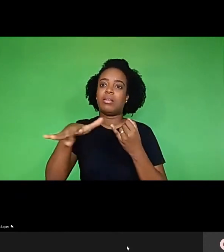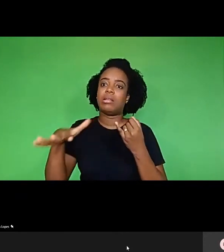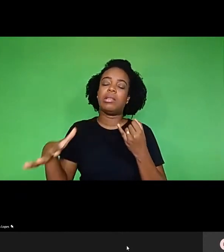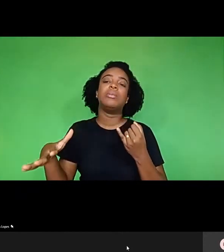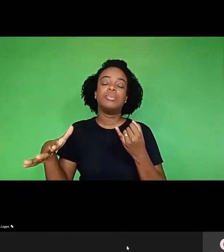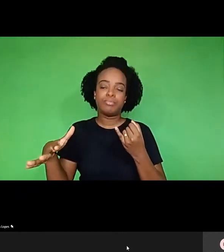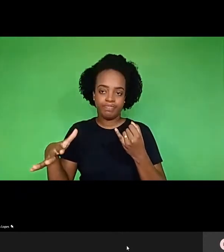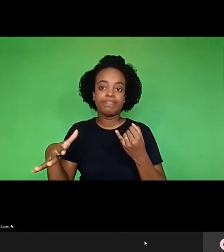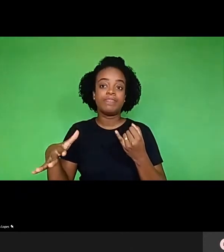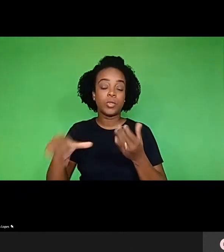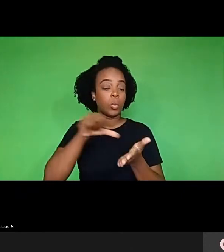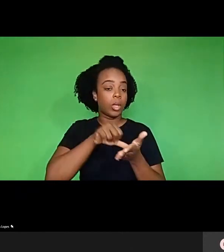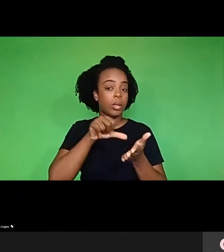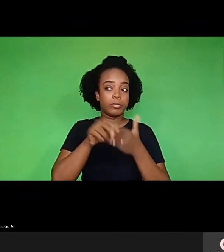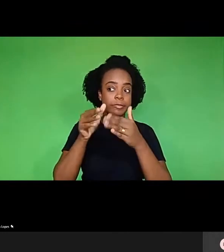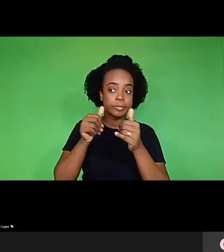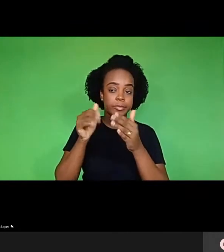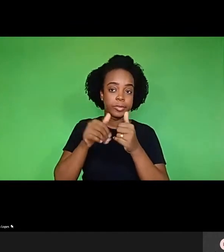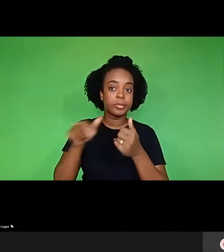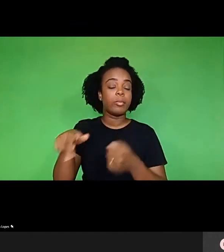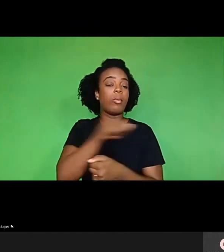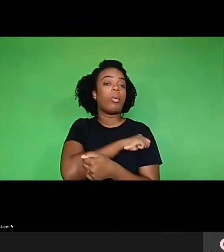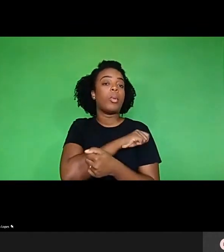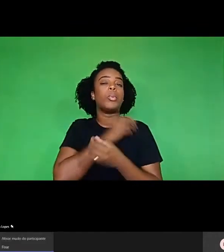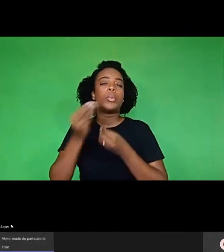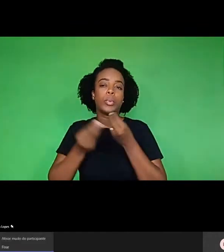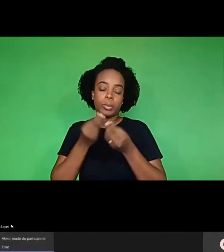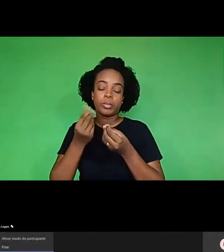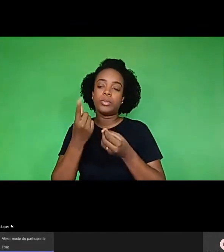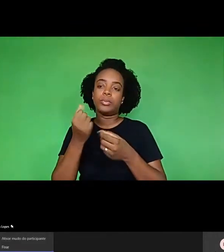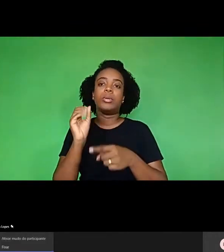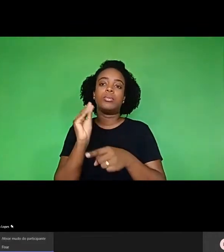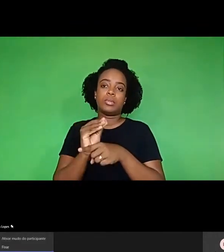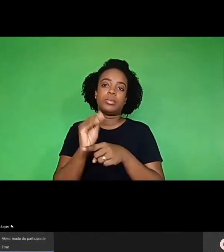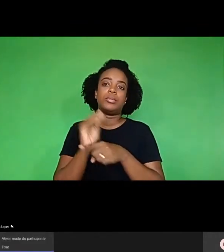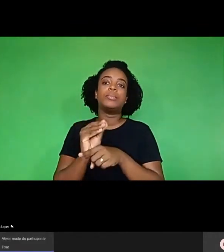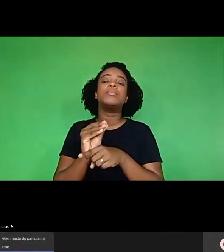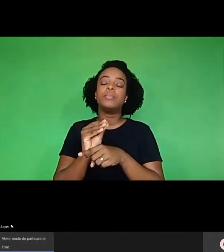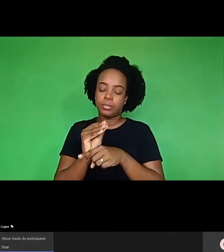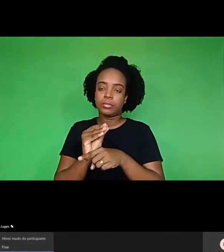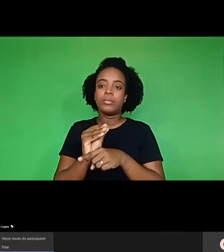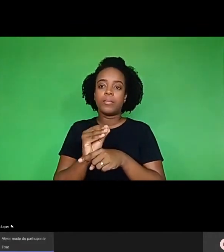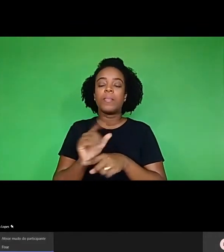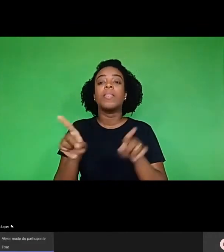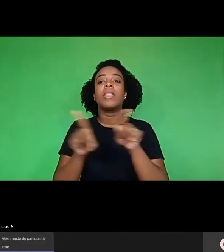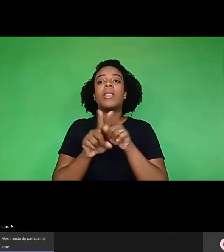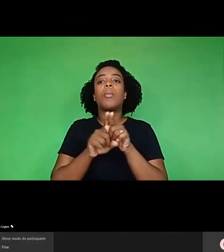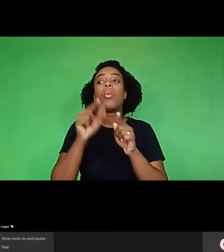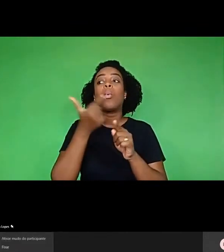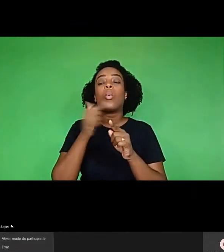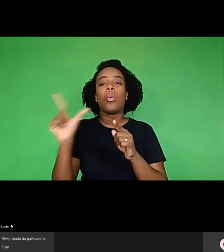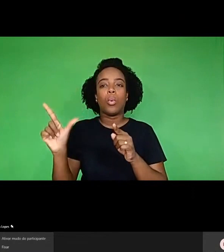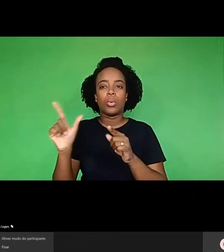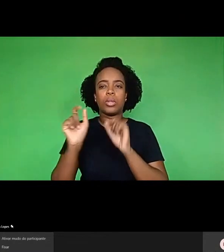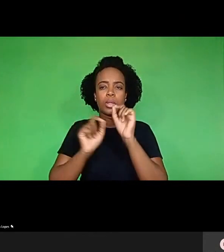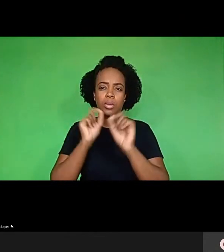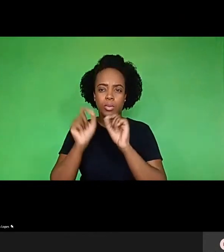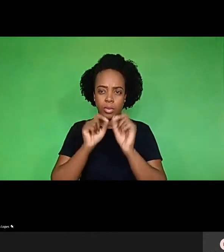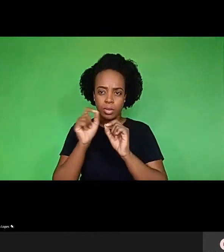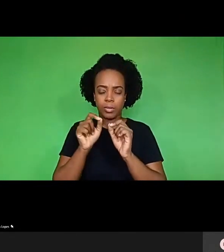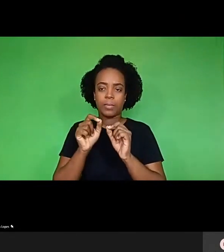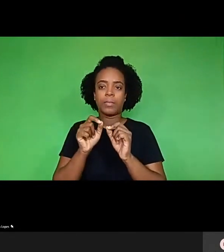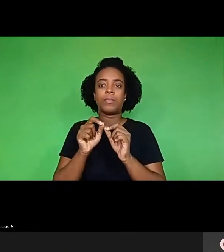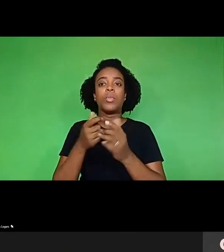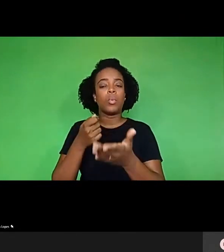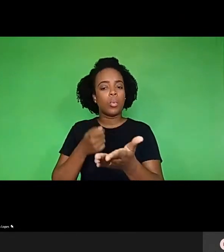demandadas pelo campus. O outro tipo de auxílio é o auxílio contratação de banda larga, né, que vai ser para